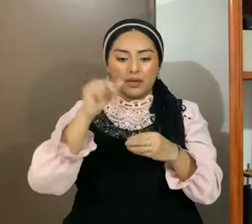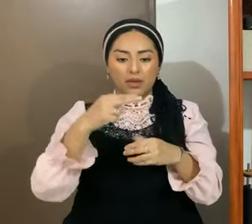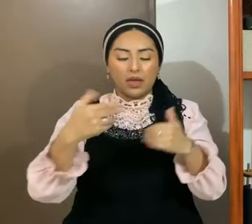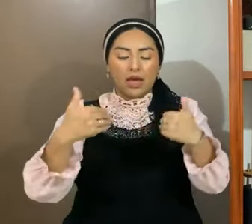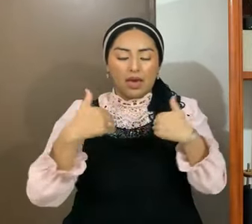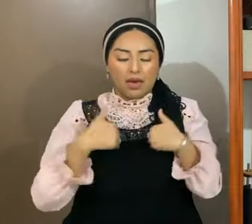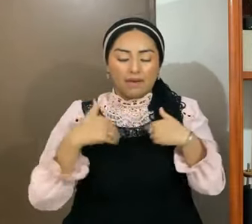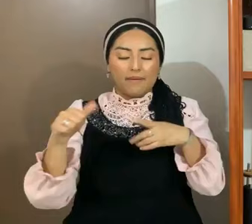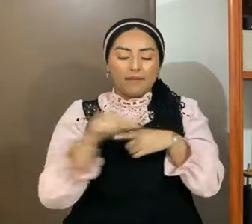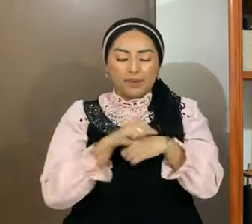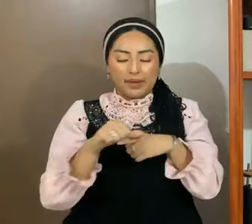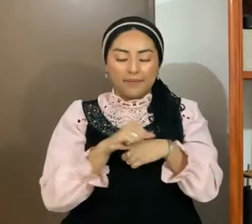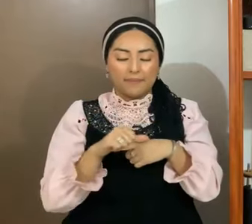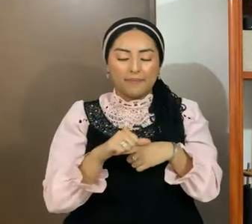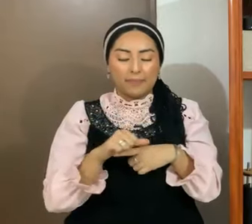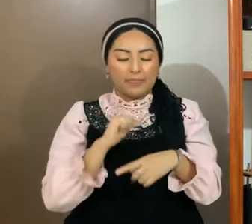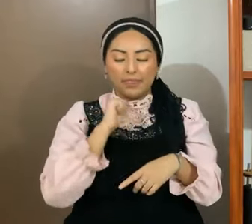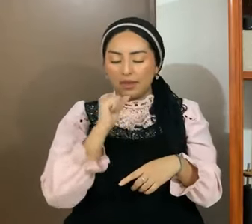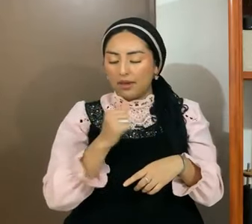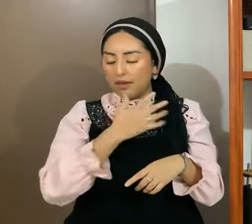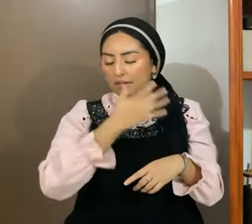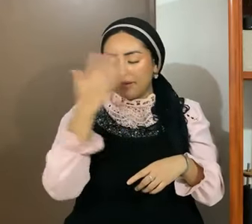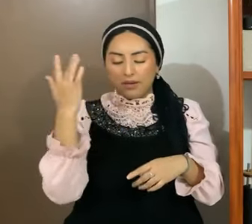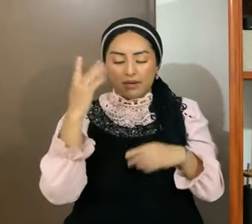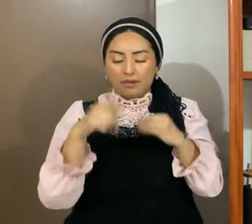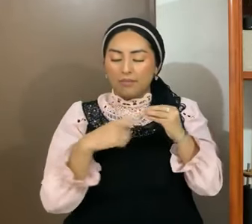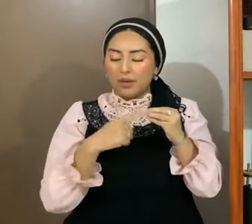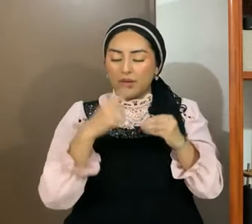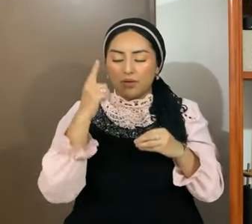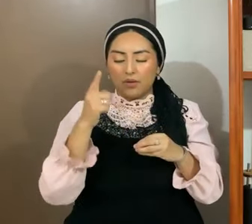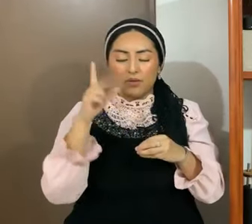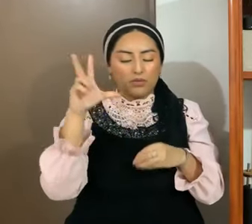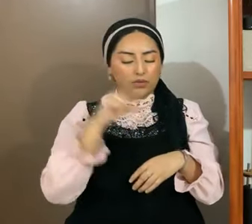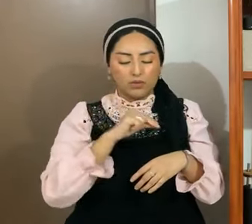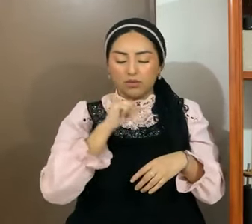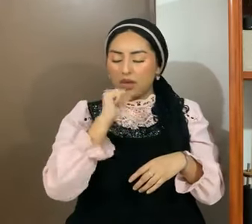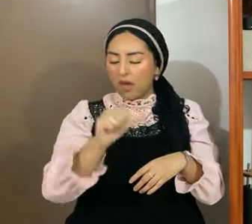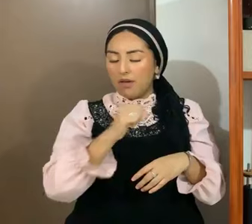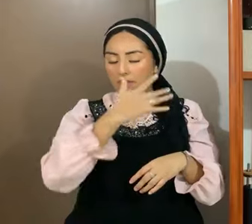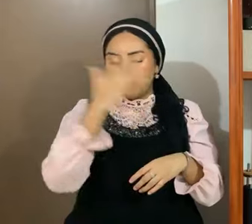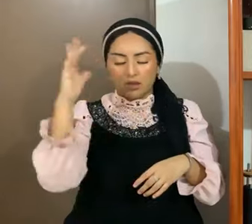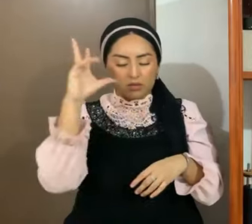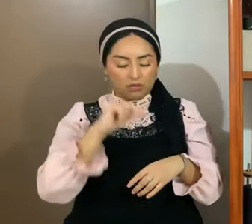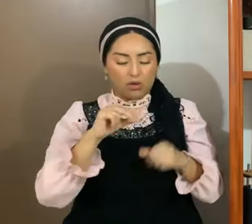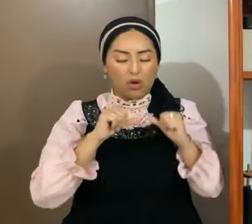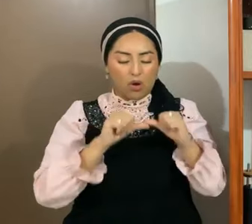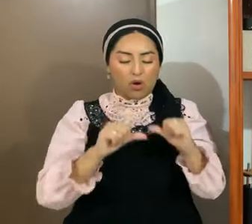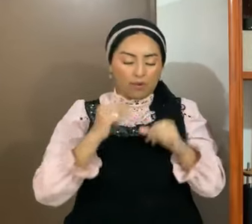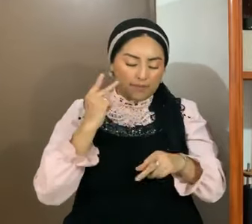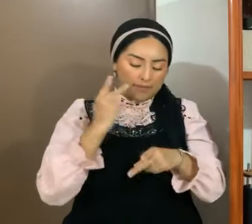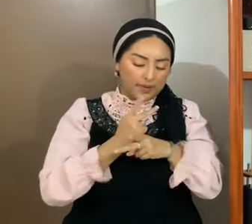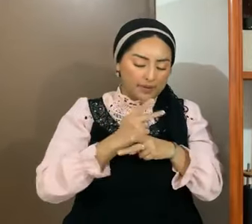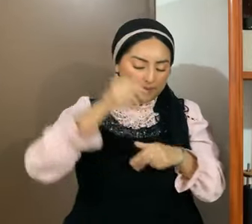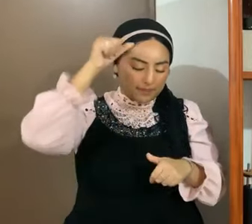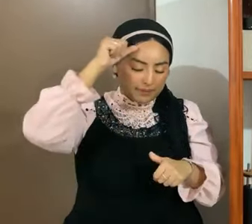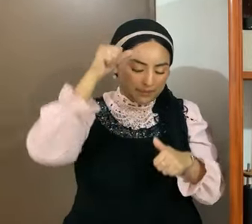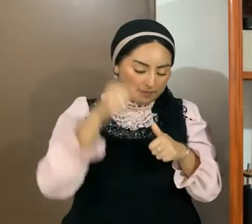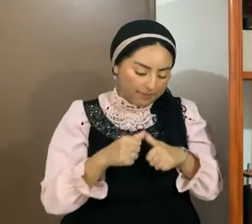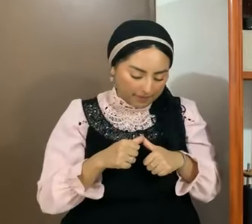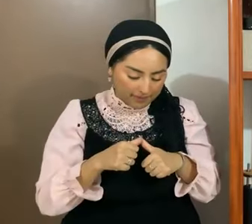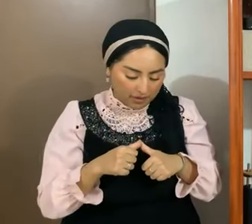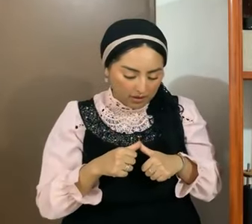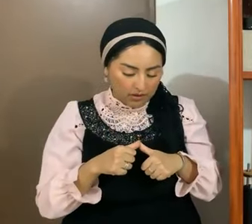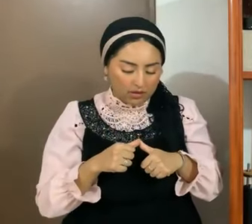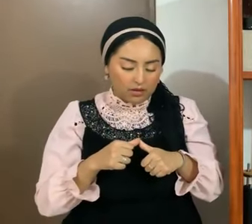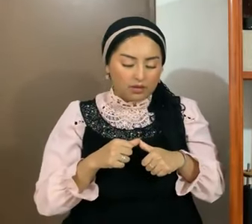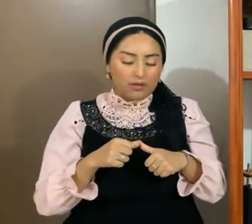de llevarla por obra. No nos olvidaremos de ti, Abba. No nos olvidaremos de que el lugar con el lictor lo debíamos haber